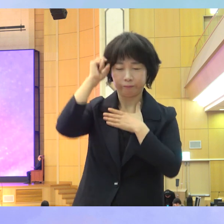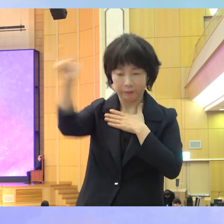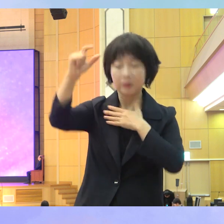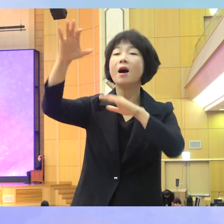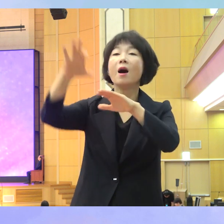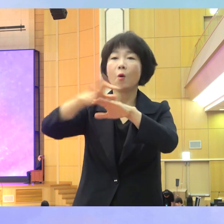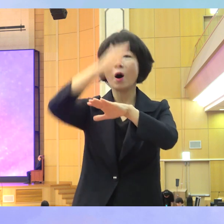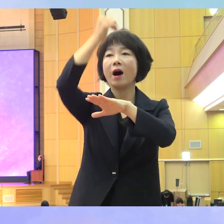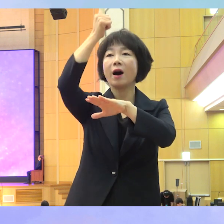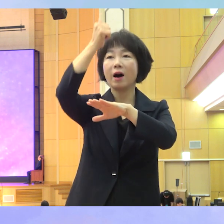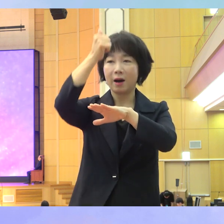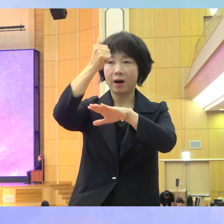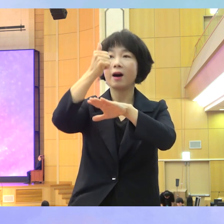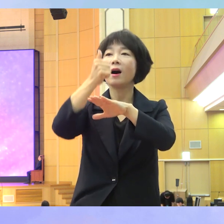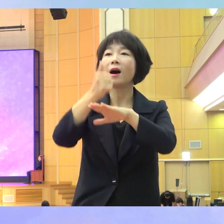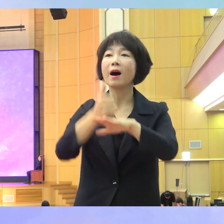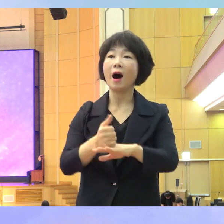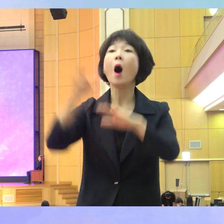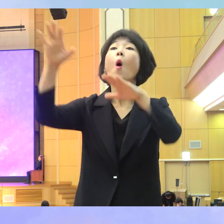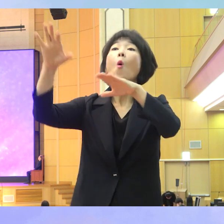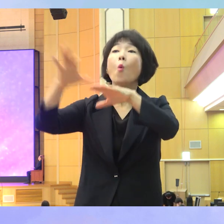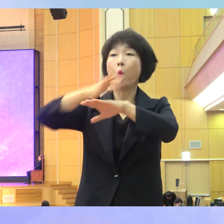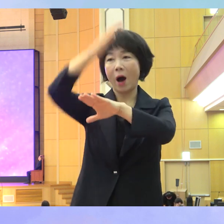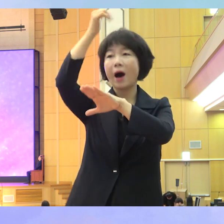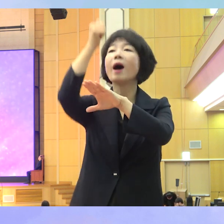위대하신 왕께 만세,